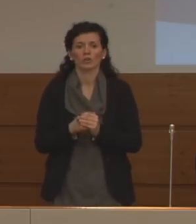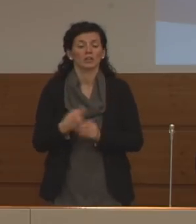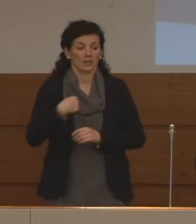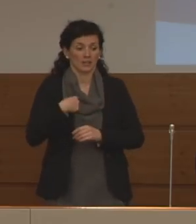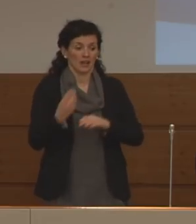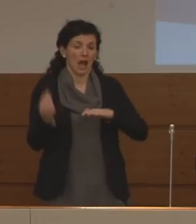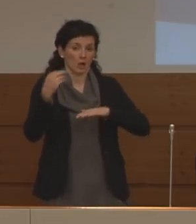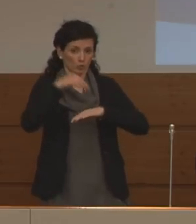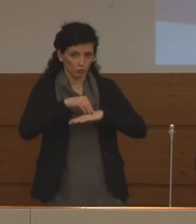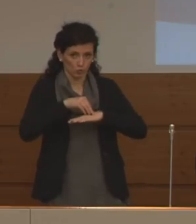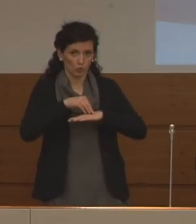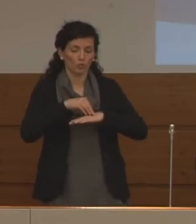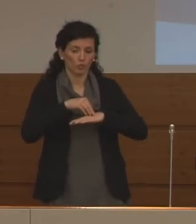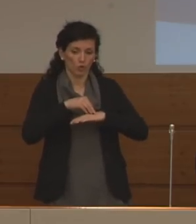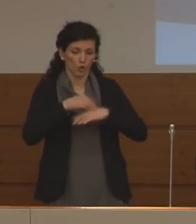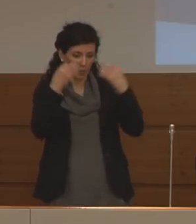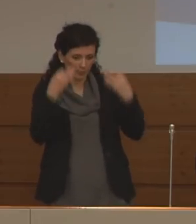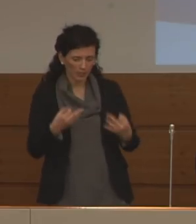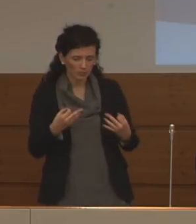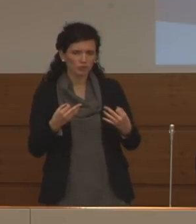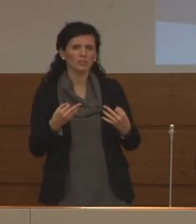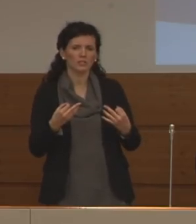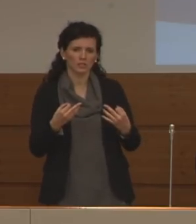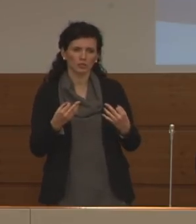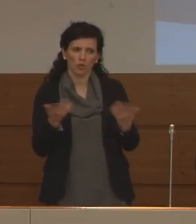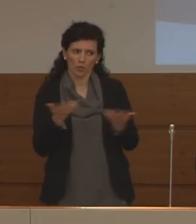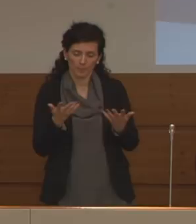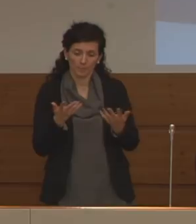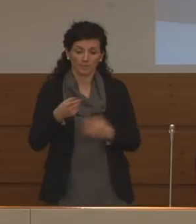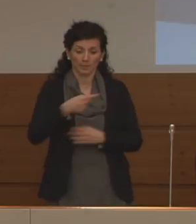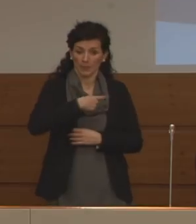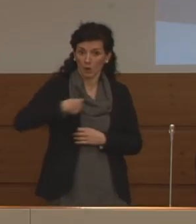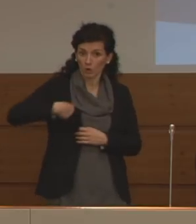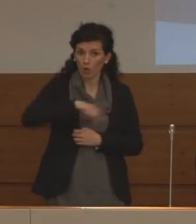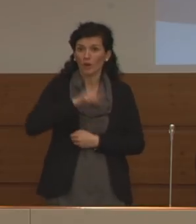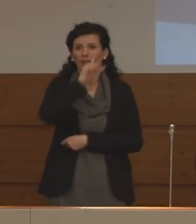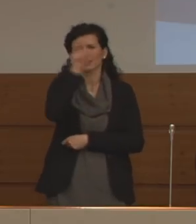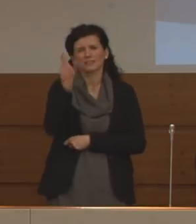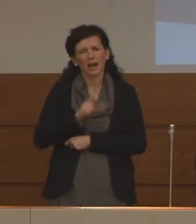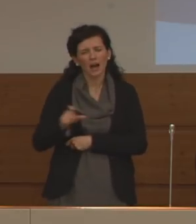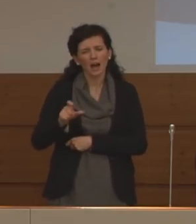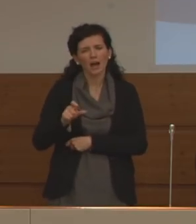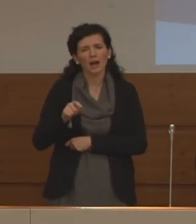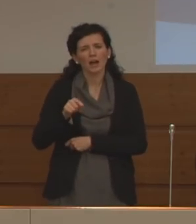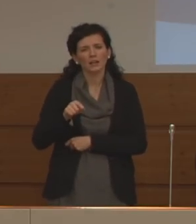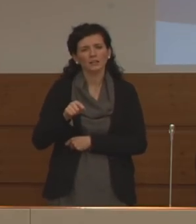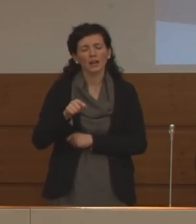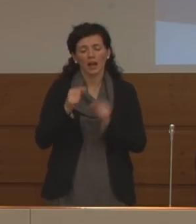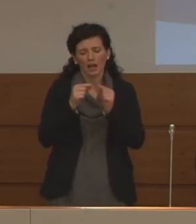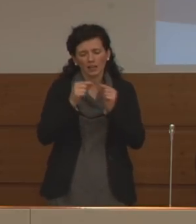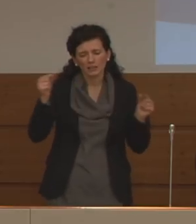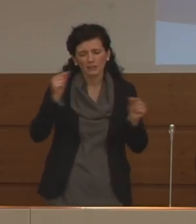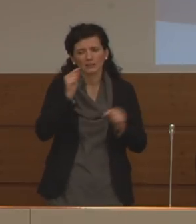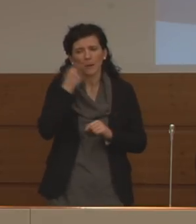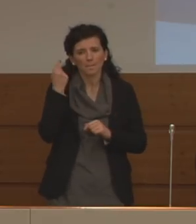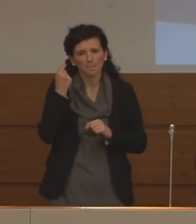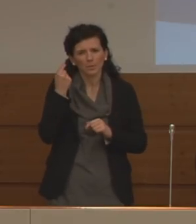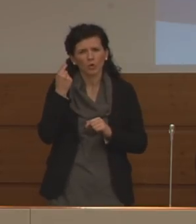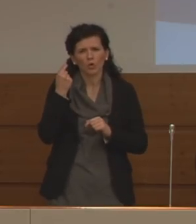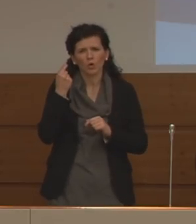sottolinea che noi siamo uno dei paesi che ha fatto più tampone al